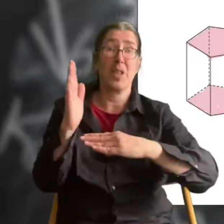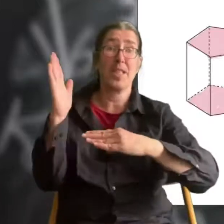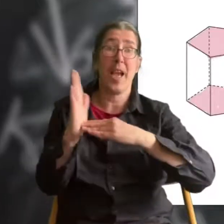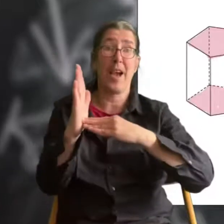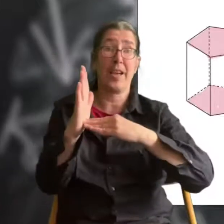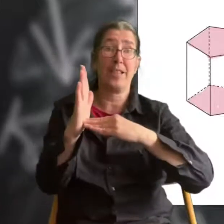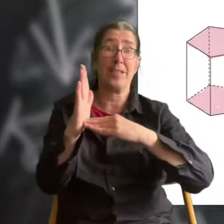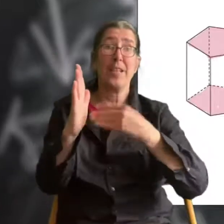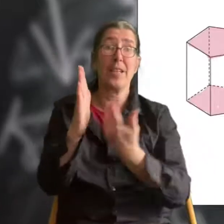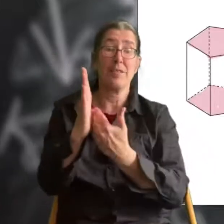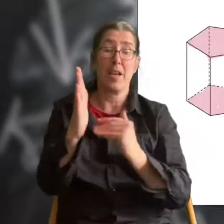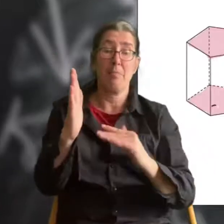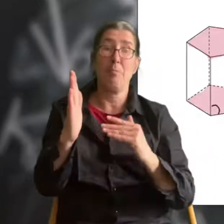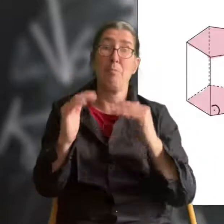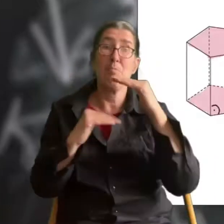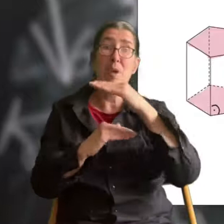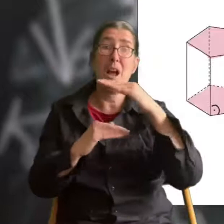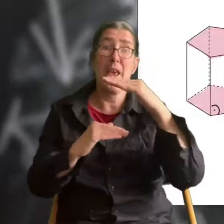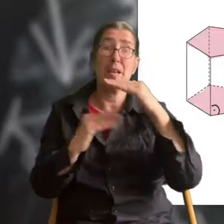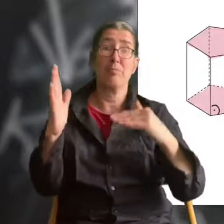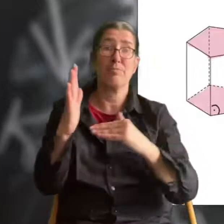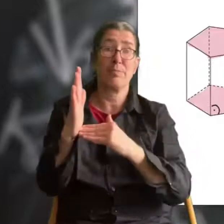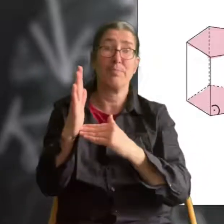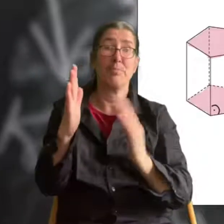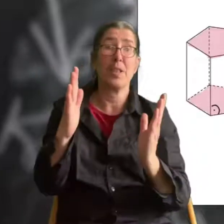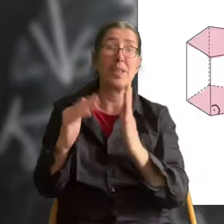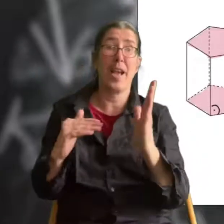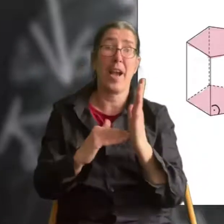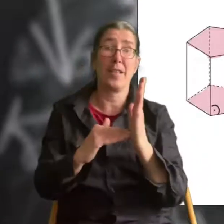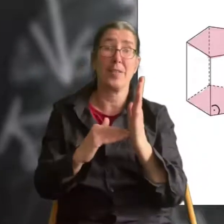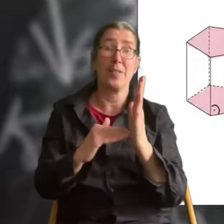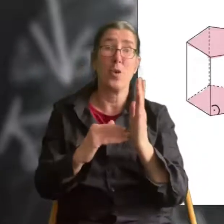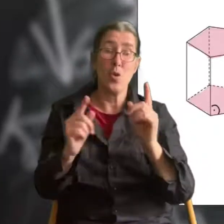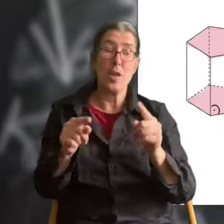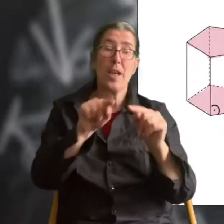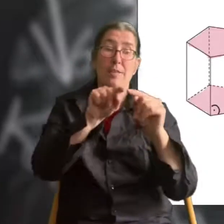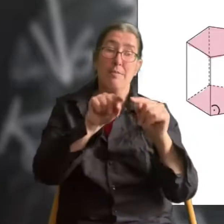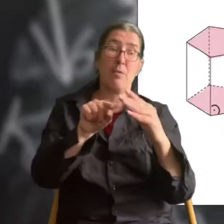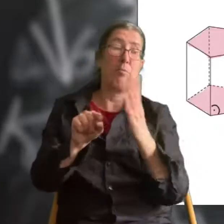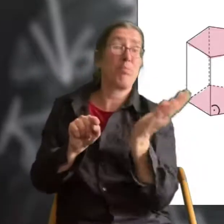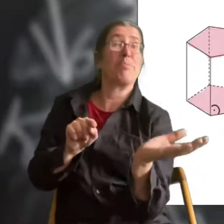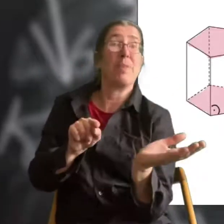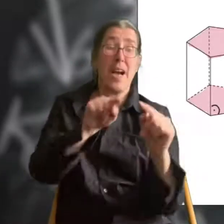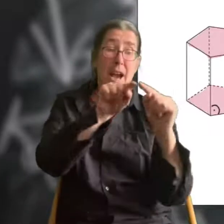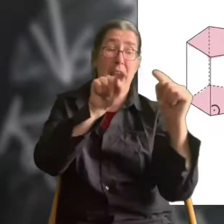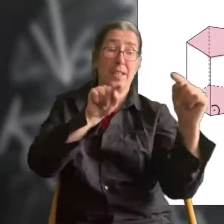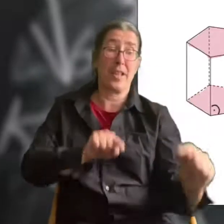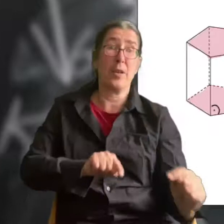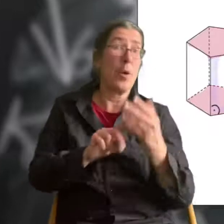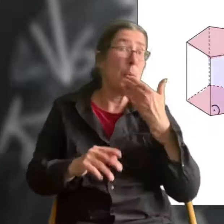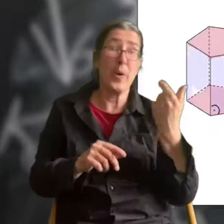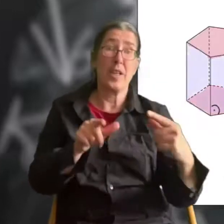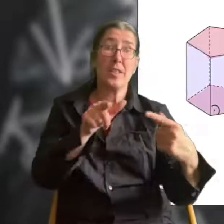und die Deckfläche auch parallel zueinander. Und die Seitenflächen eines Prismas sind Rechtecke.